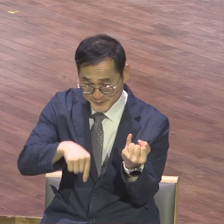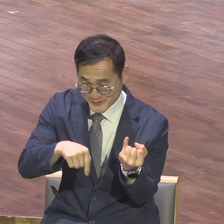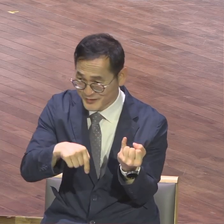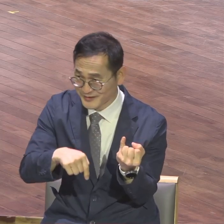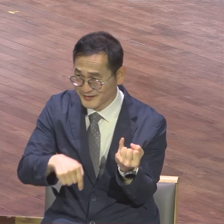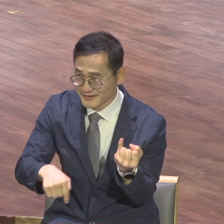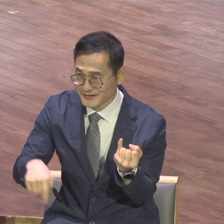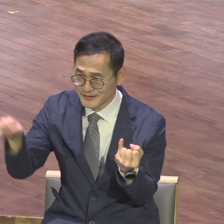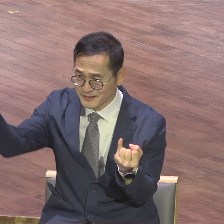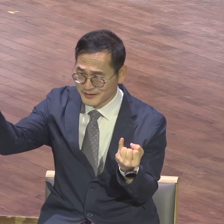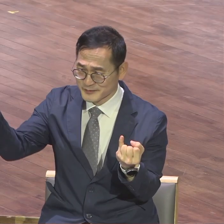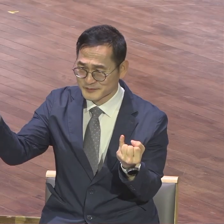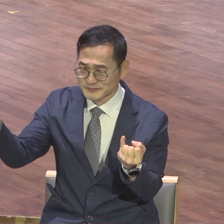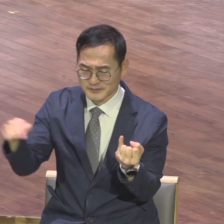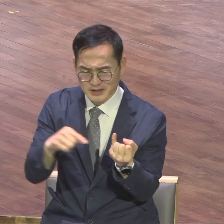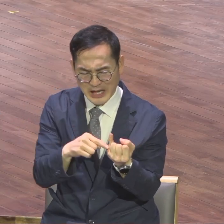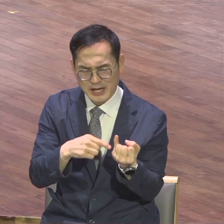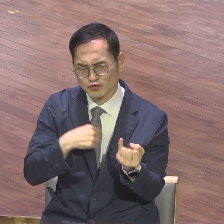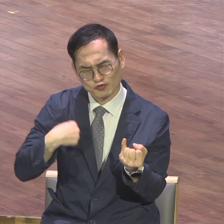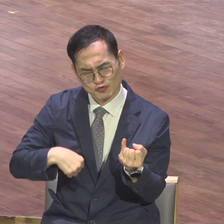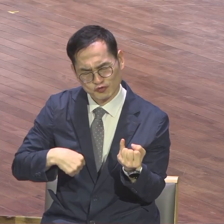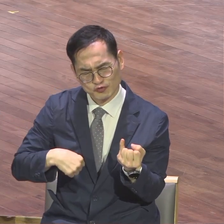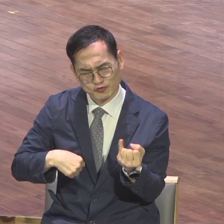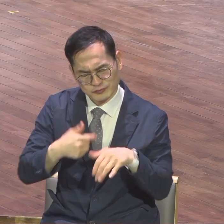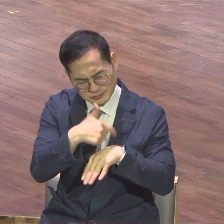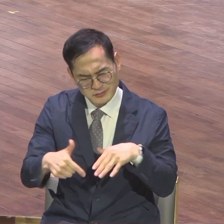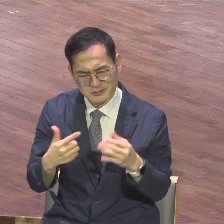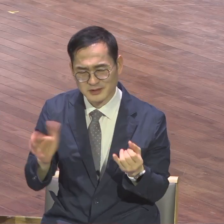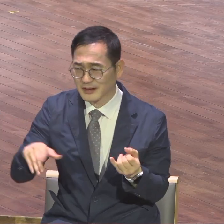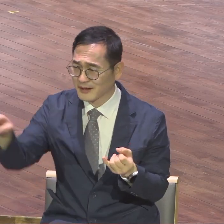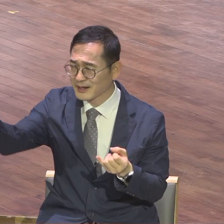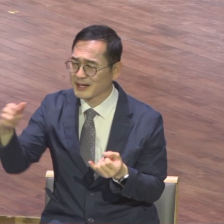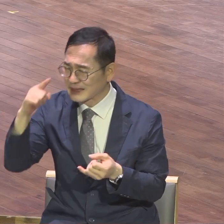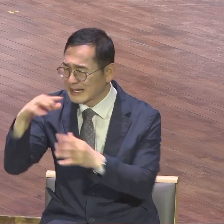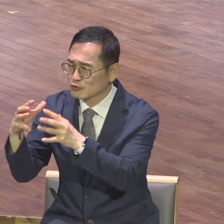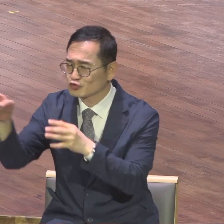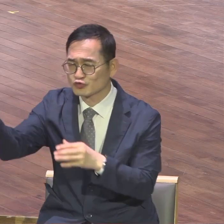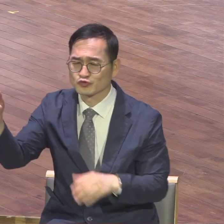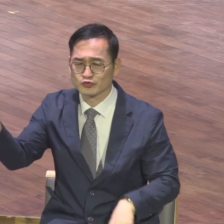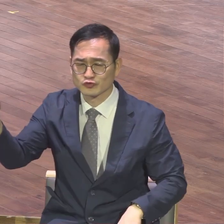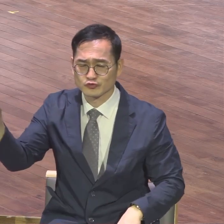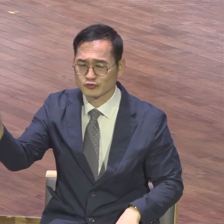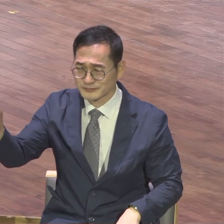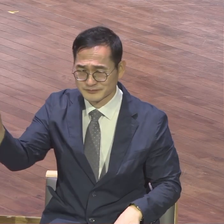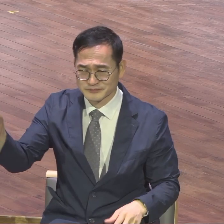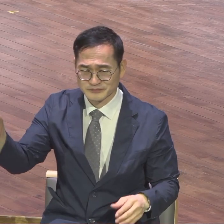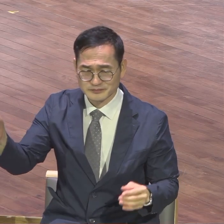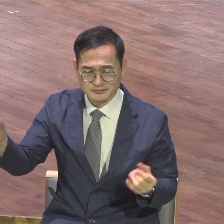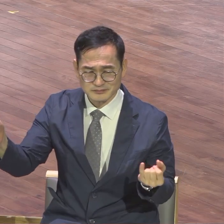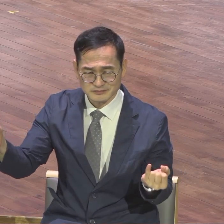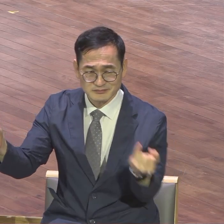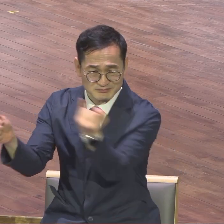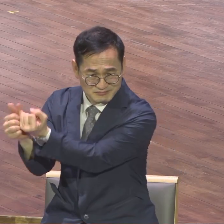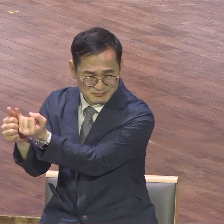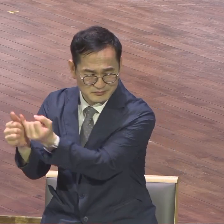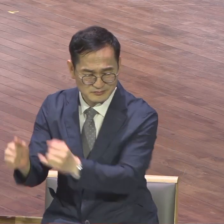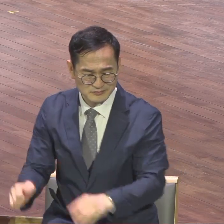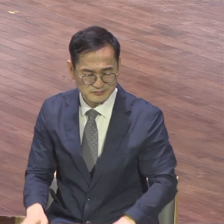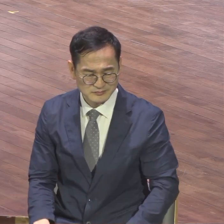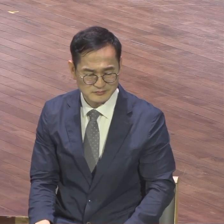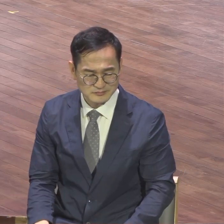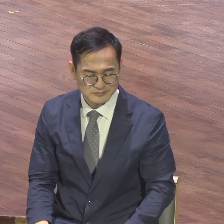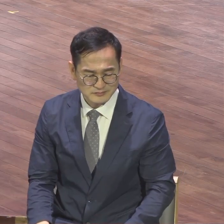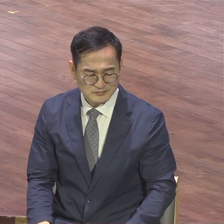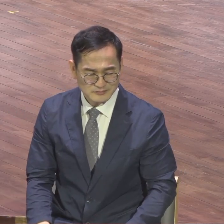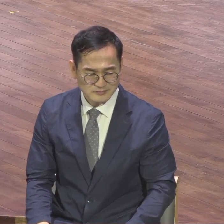있지만 중국 사람 남자인데 얼마나 그 부잣집이 잘 갔는데 오늘 왔는데 인사 장례식하고 왔는데 인사하면 그대로 딱